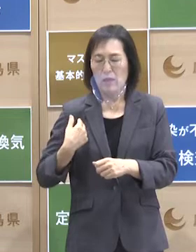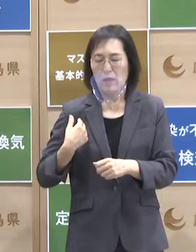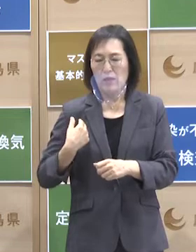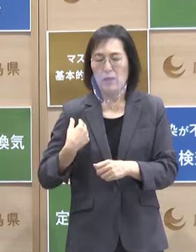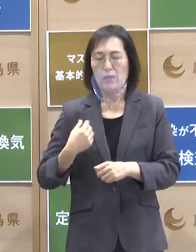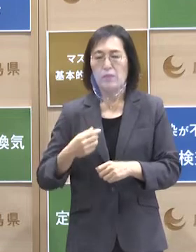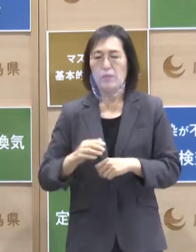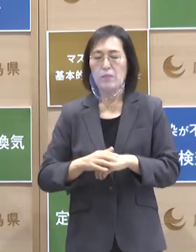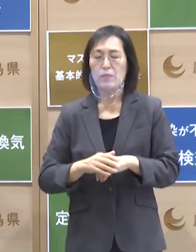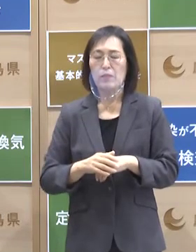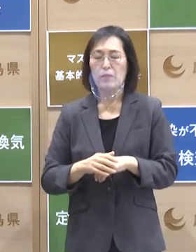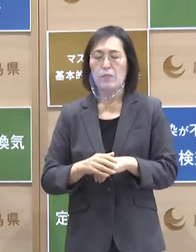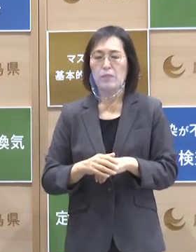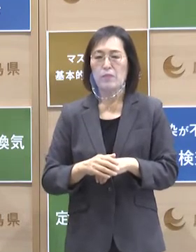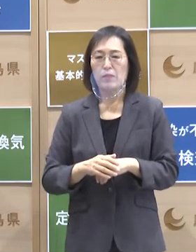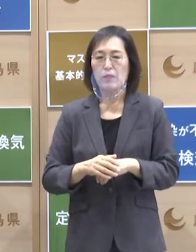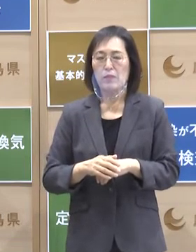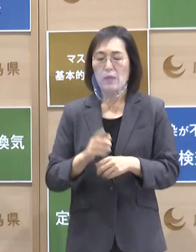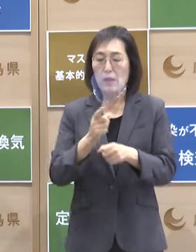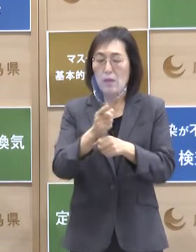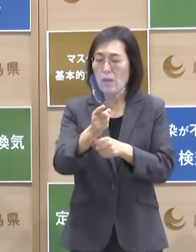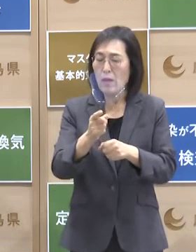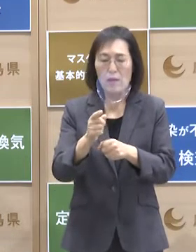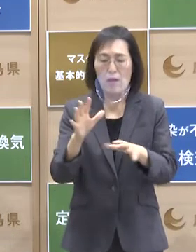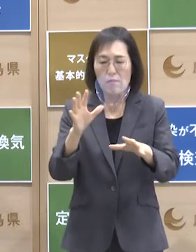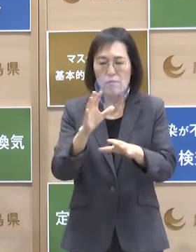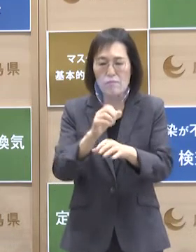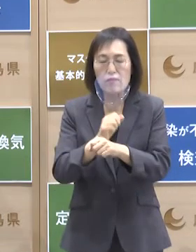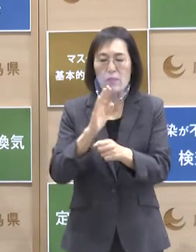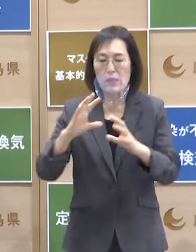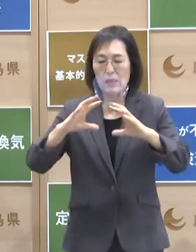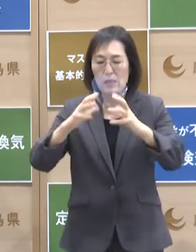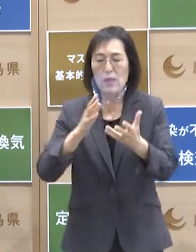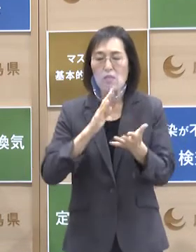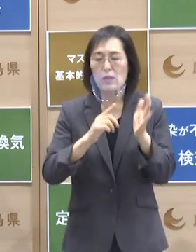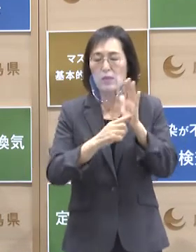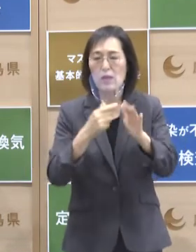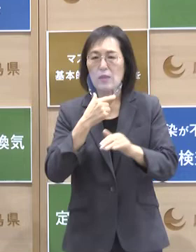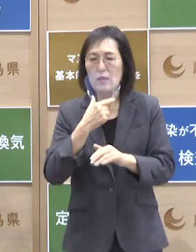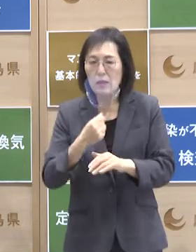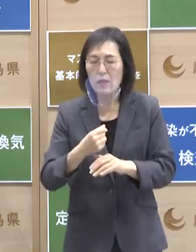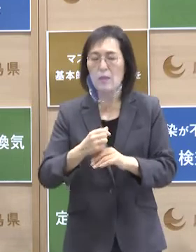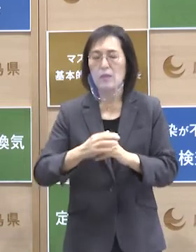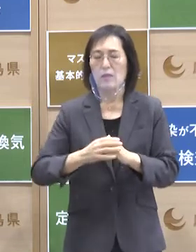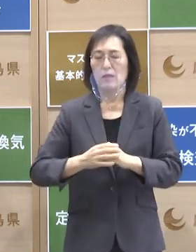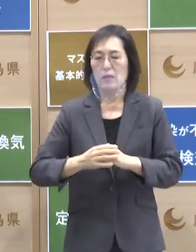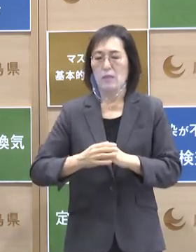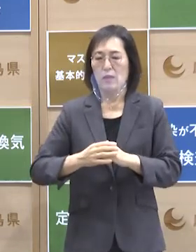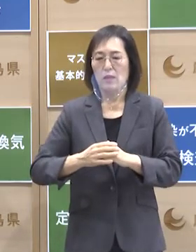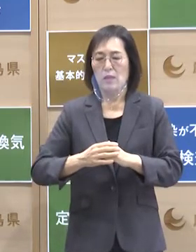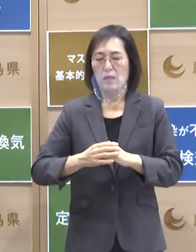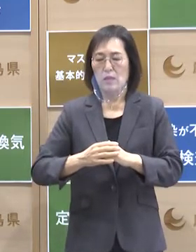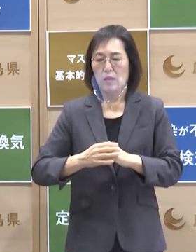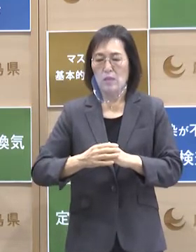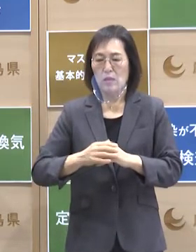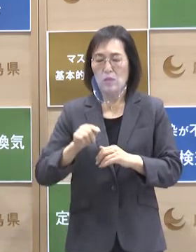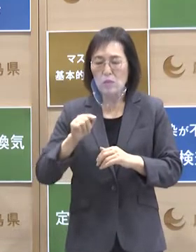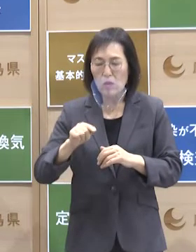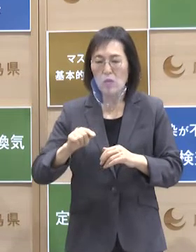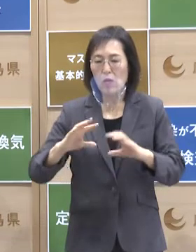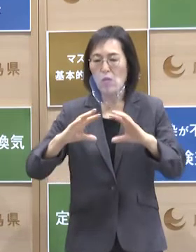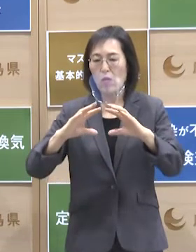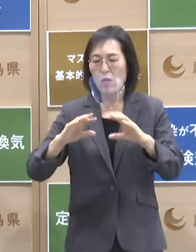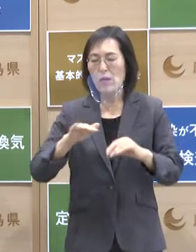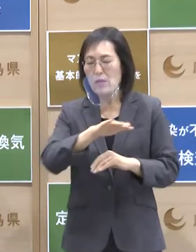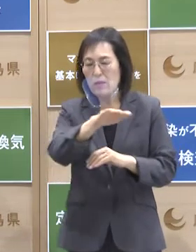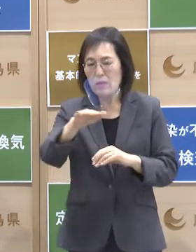、そういう中で核兵器のない世界の実現というのを国際社会に積極的に呼びかけてい